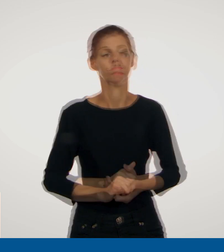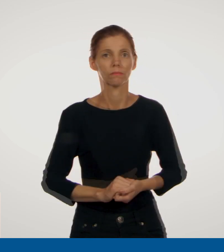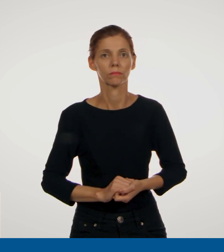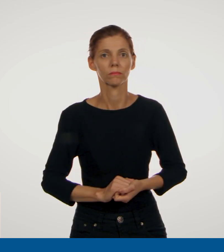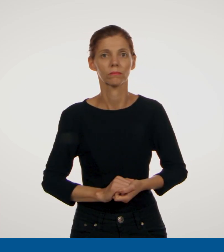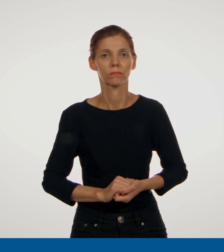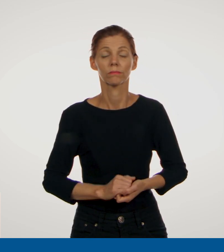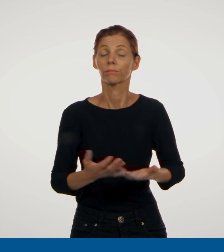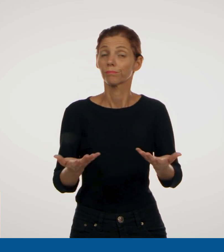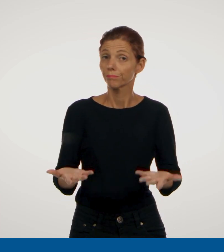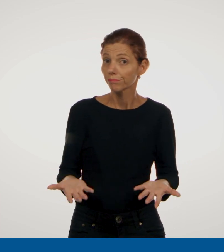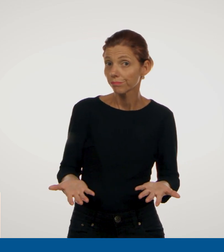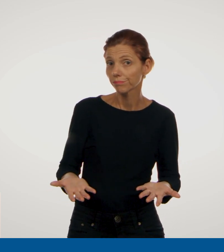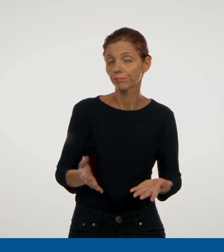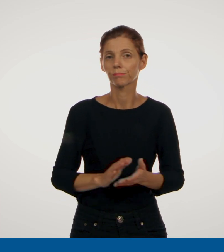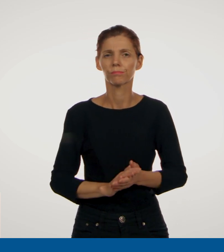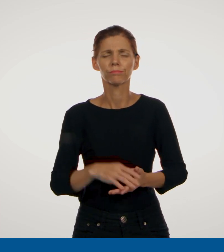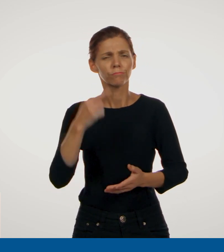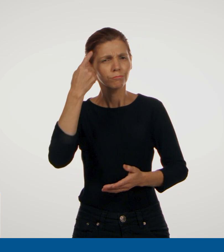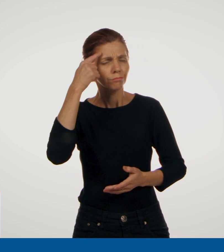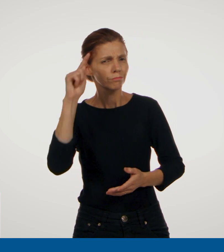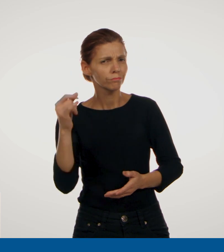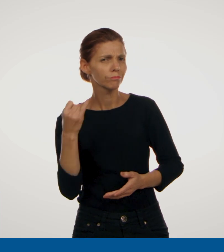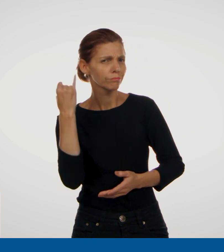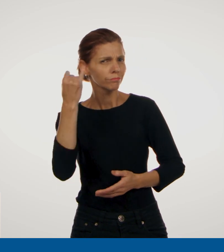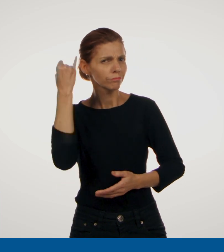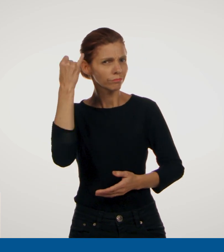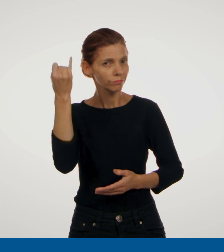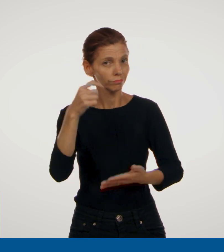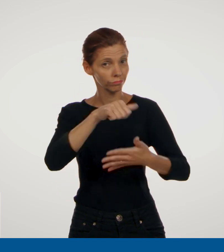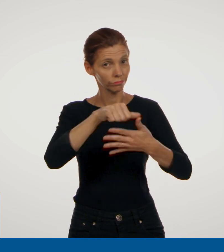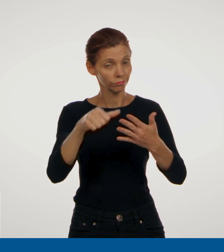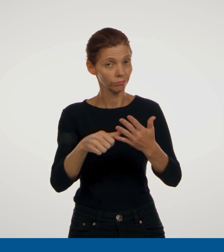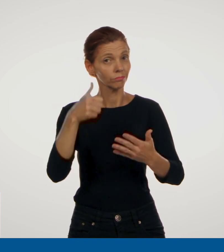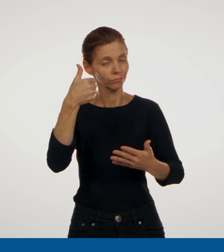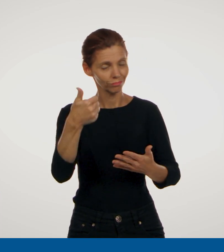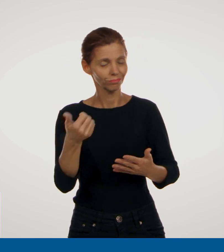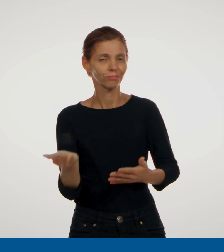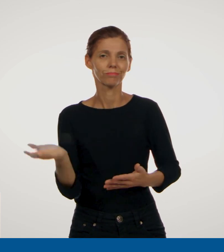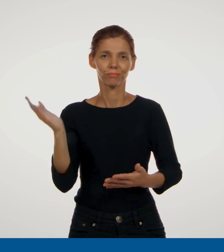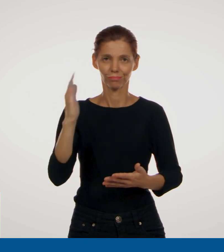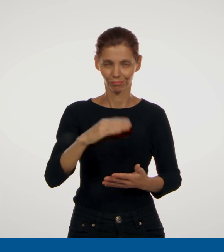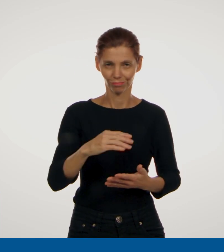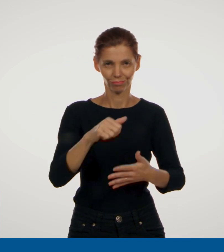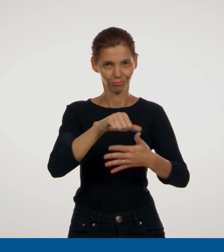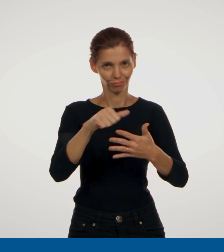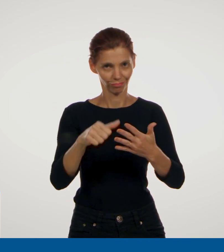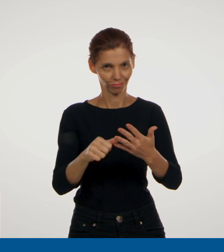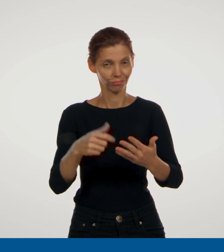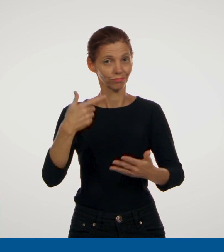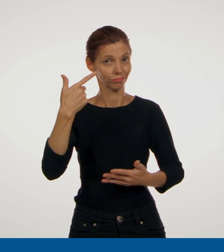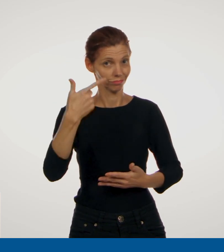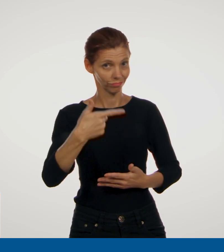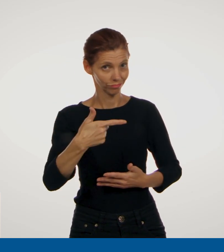coisa. Enfim, essas são as ideias principais do tópico 1. Vamos ao 2.